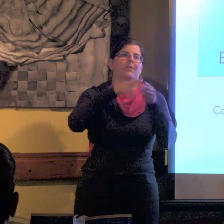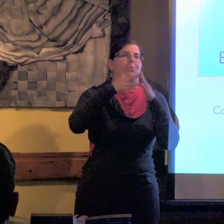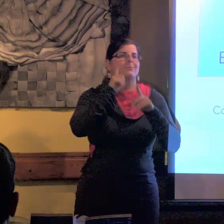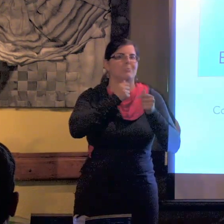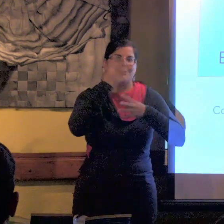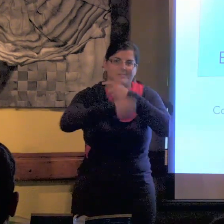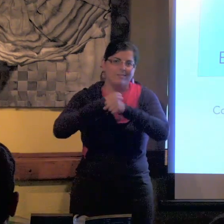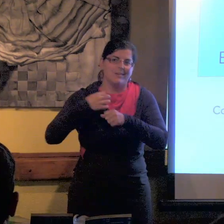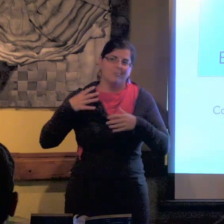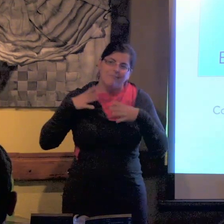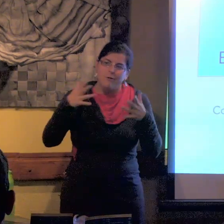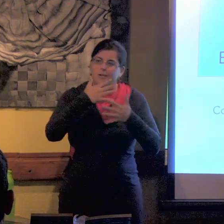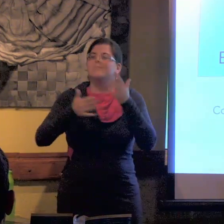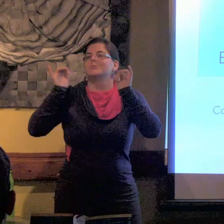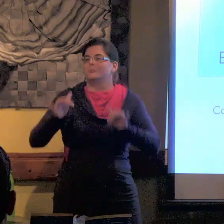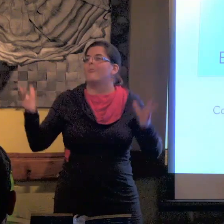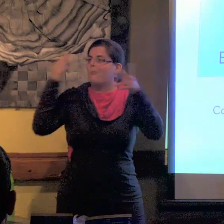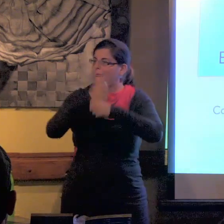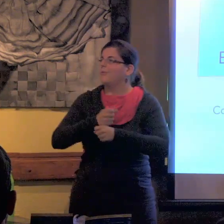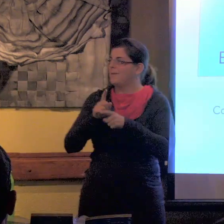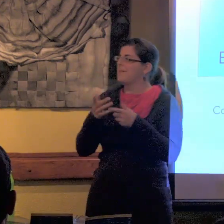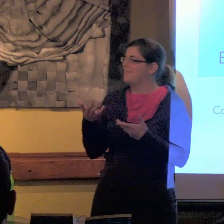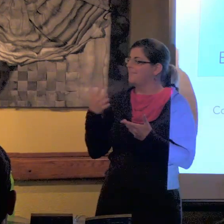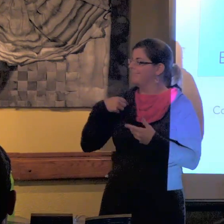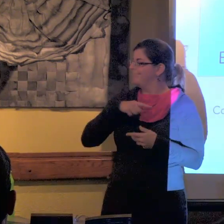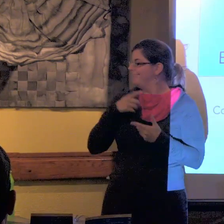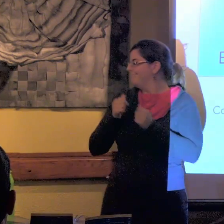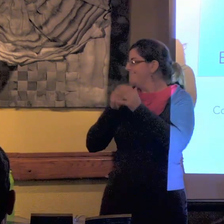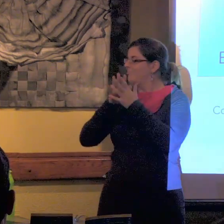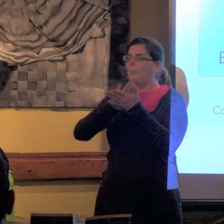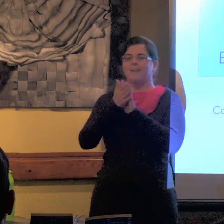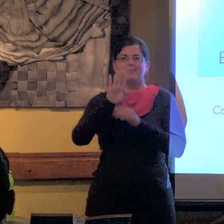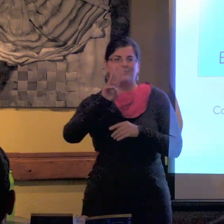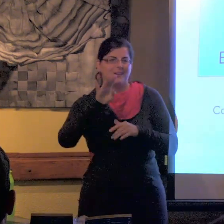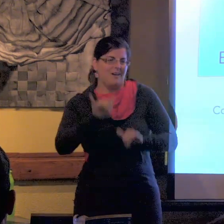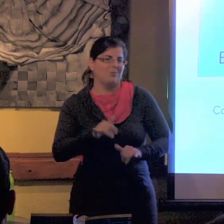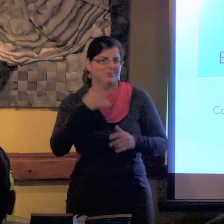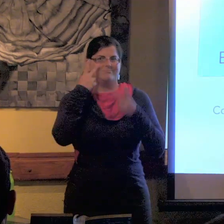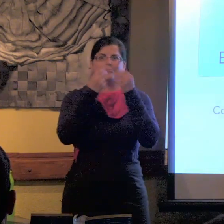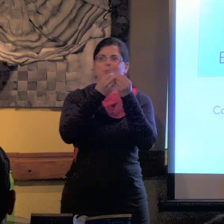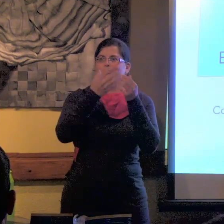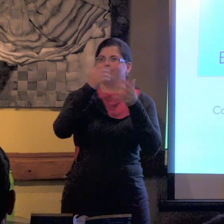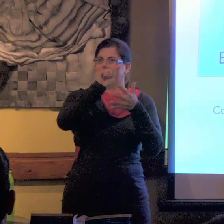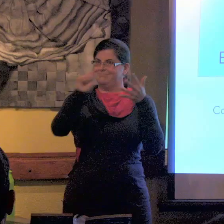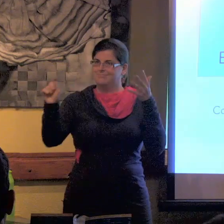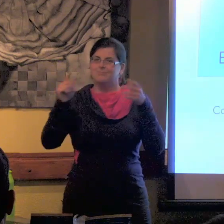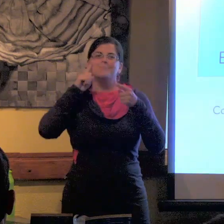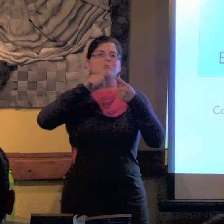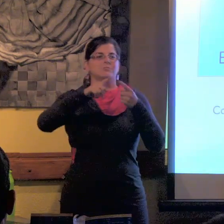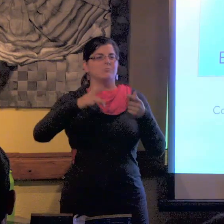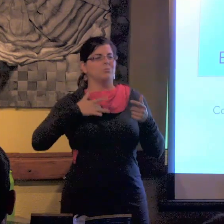dire, et qui est impliquée depuis plusieurs années dans la communauté sourde. C'est un peu pourquoi on a décidé de